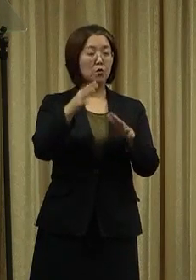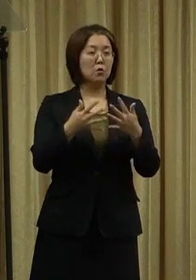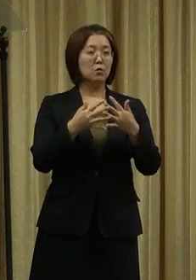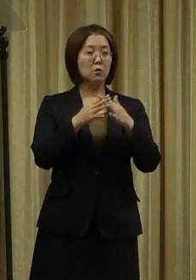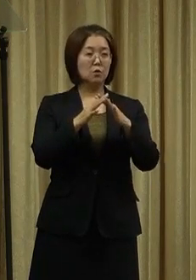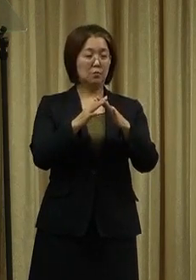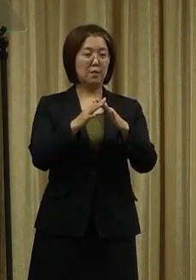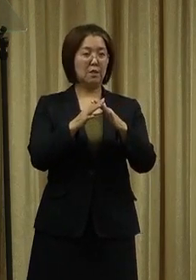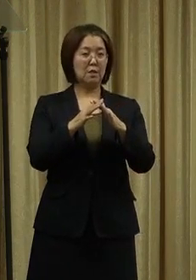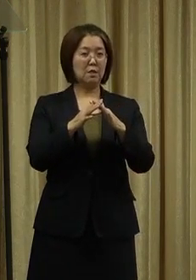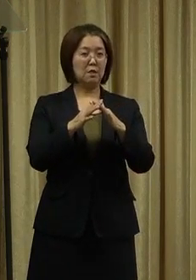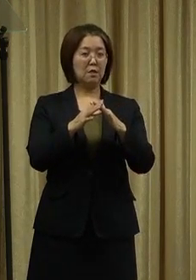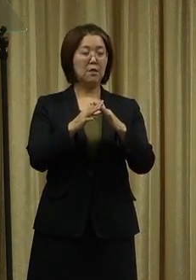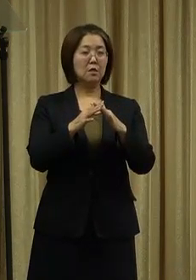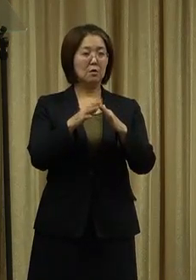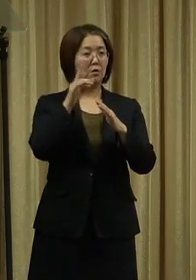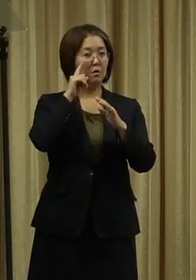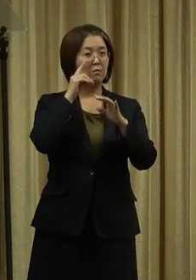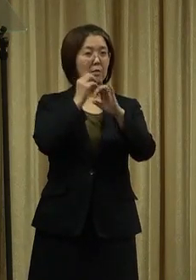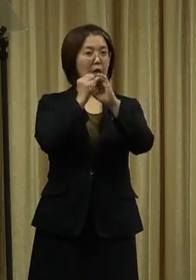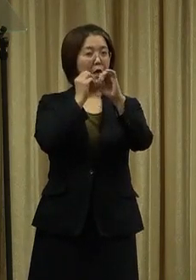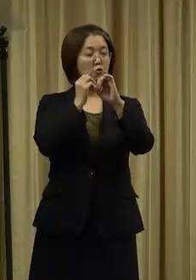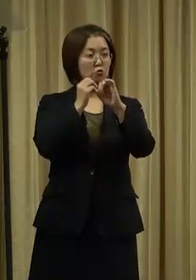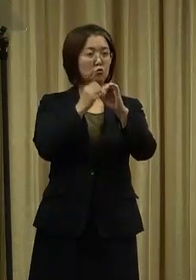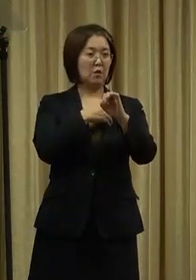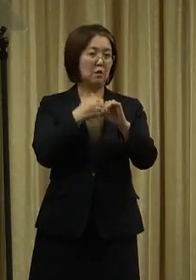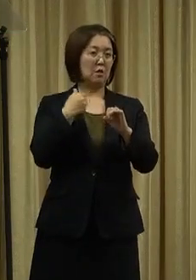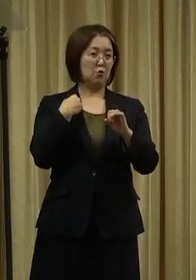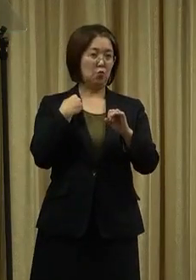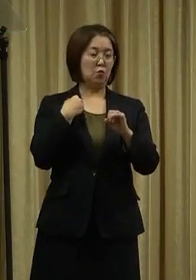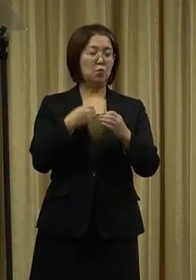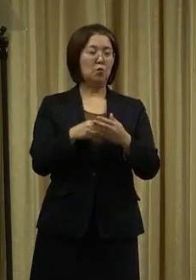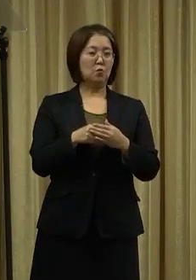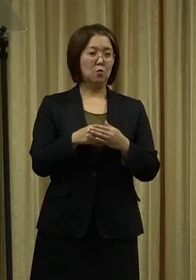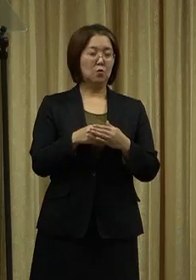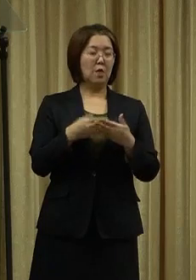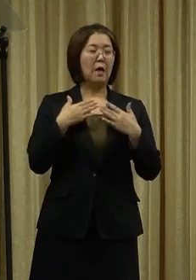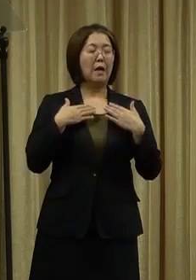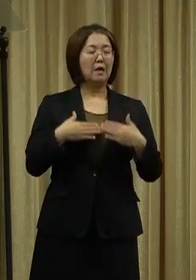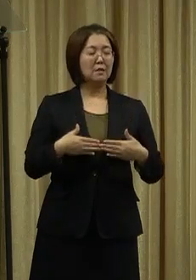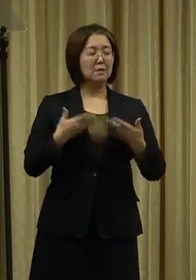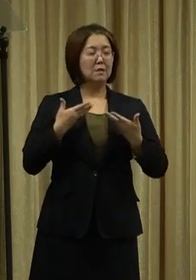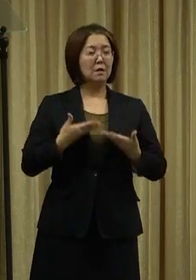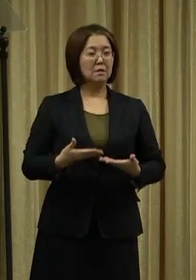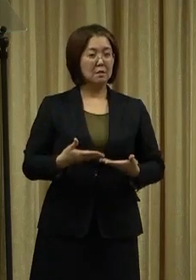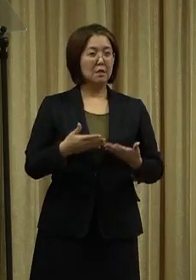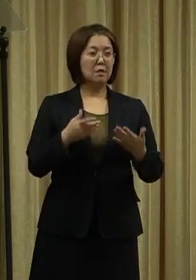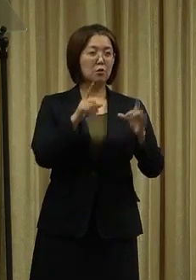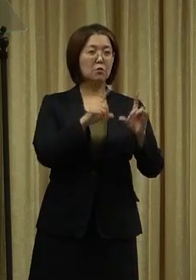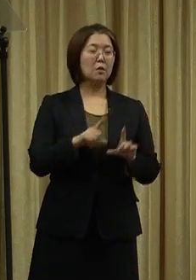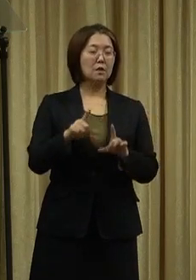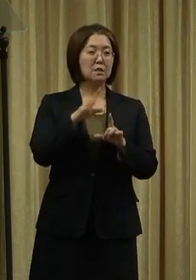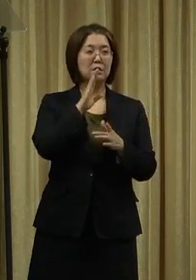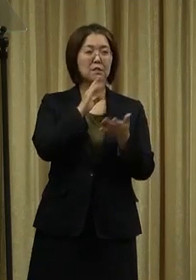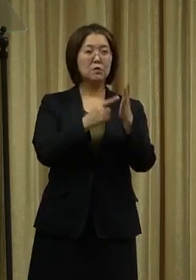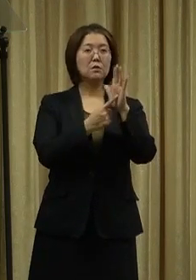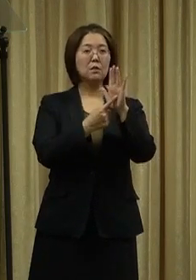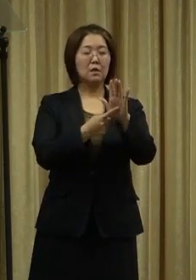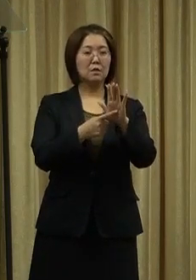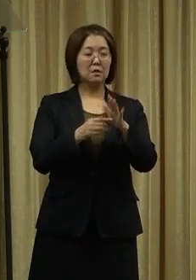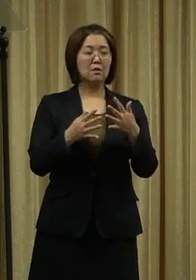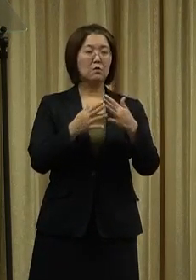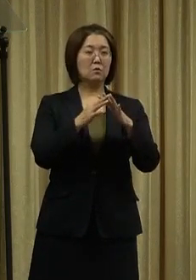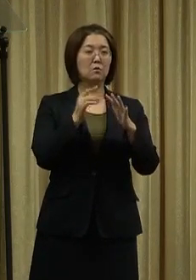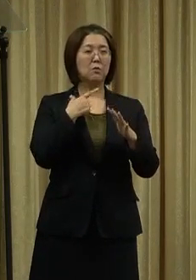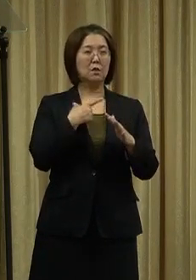取り組み、これの一つの目安にしていただく、そして安全安心な暮らしの実現に向けて取り組んでまいりたいと存じます